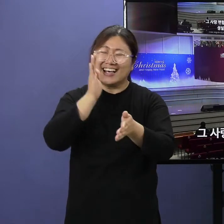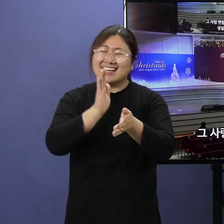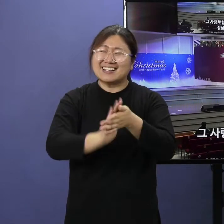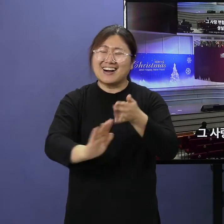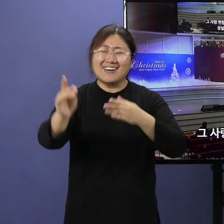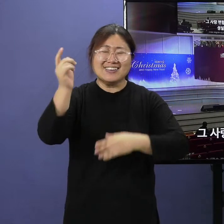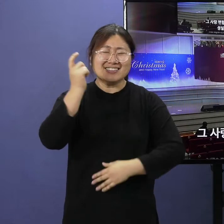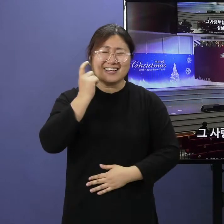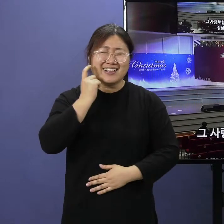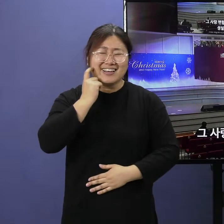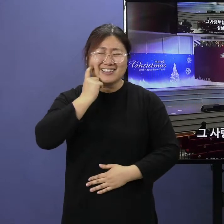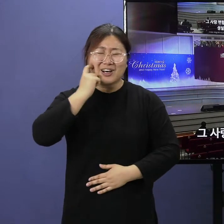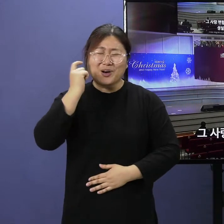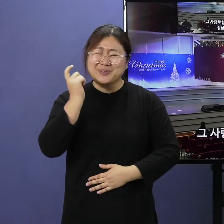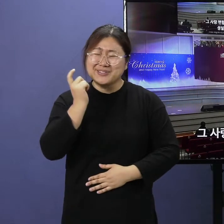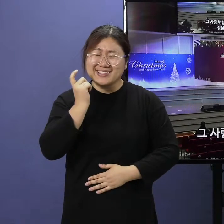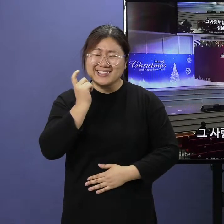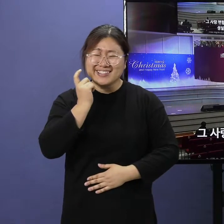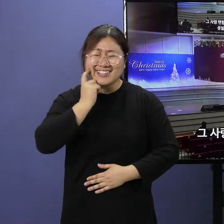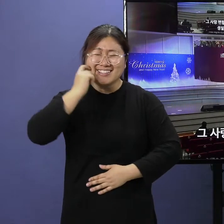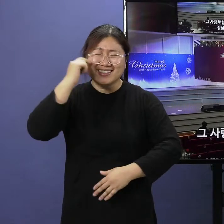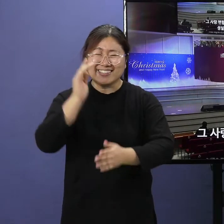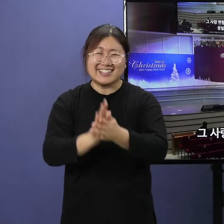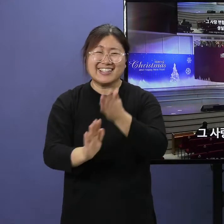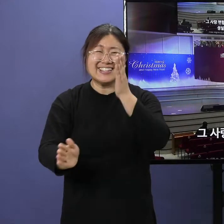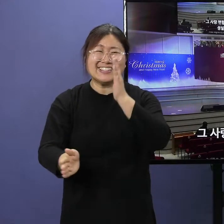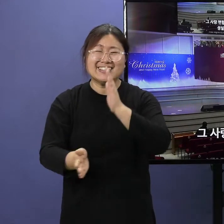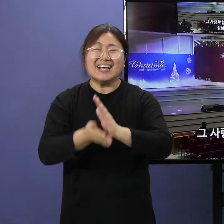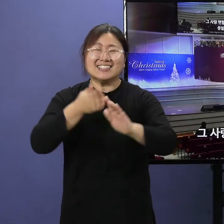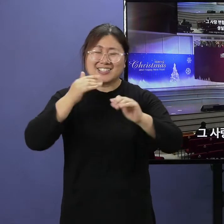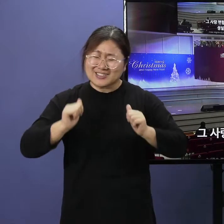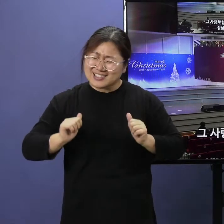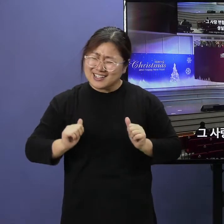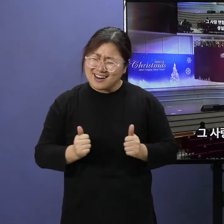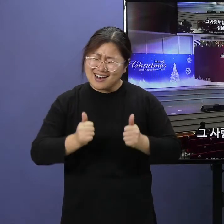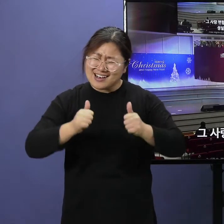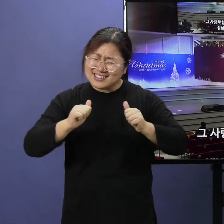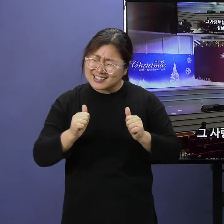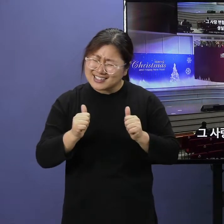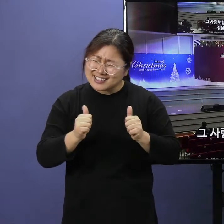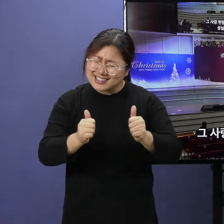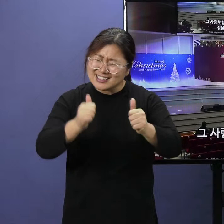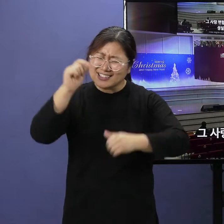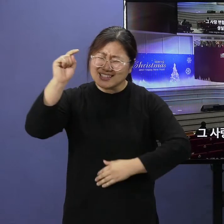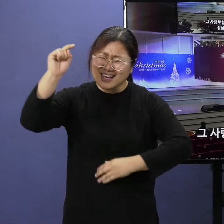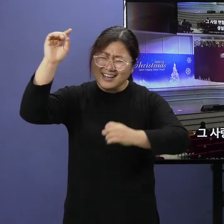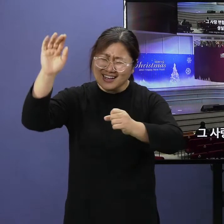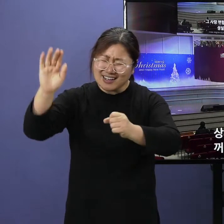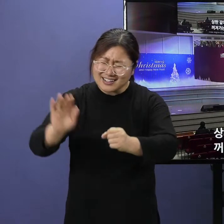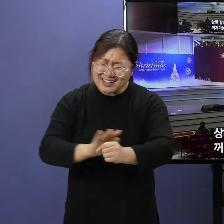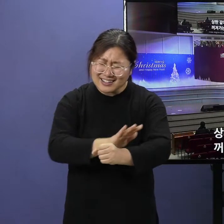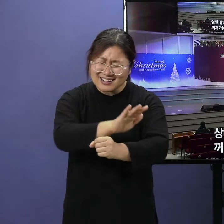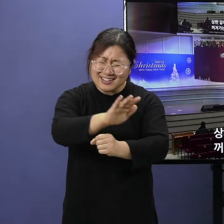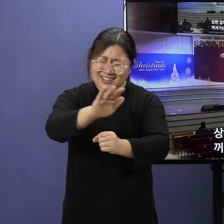변함없으신 거짓 없으신 성실하신 그